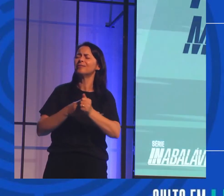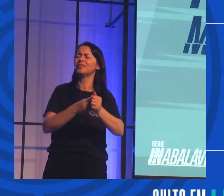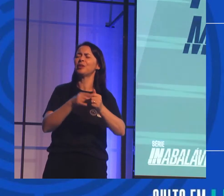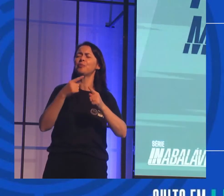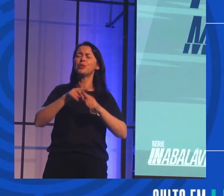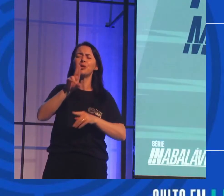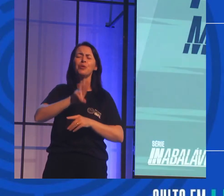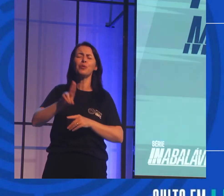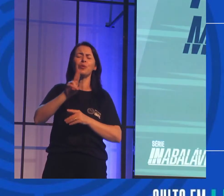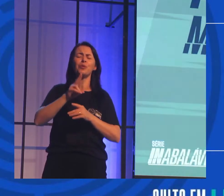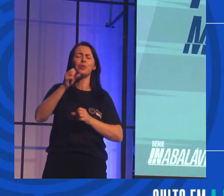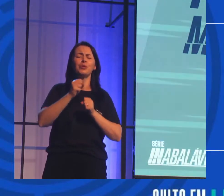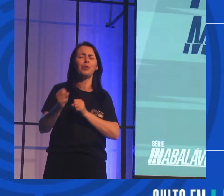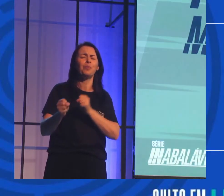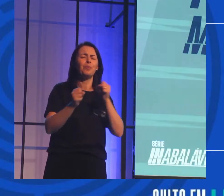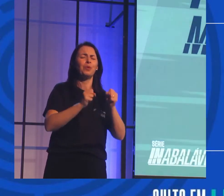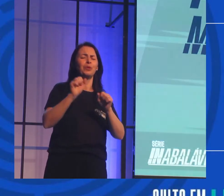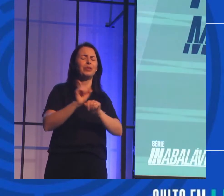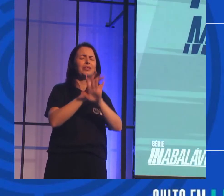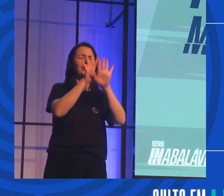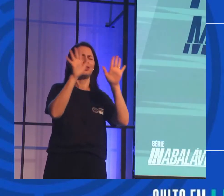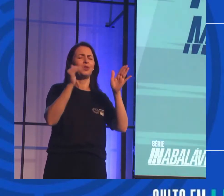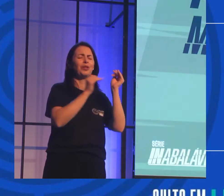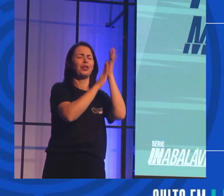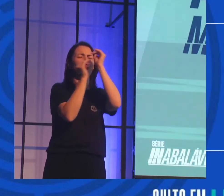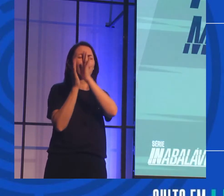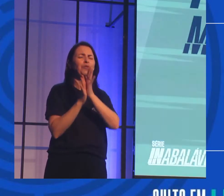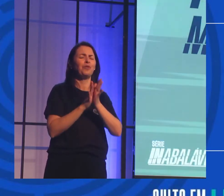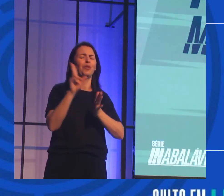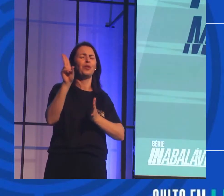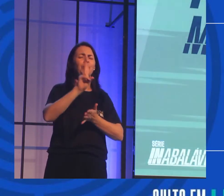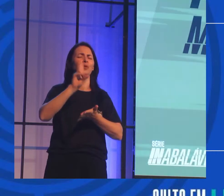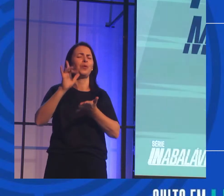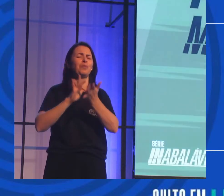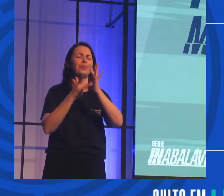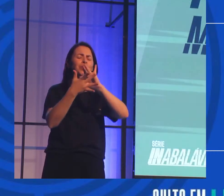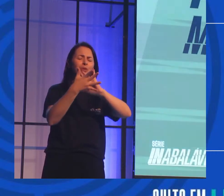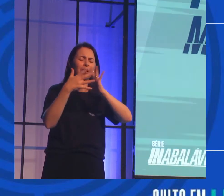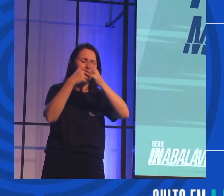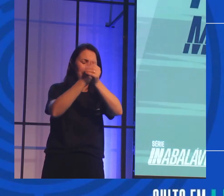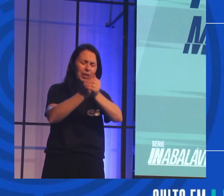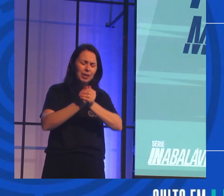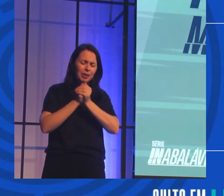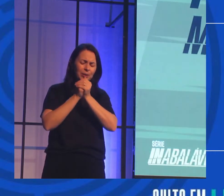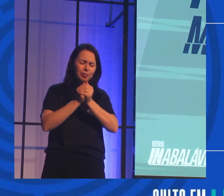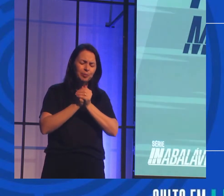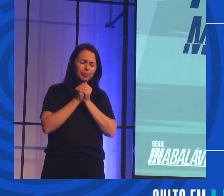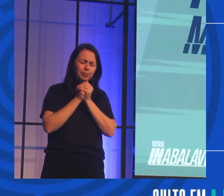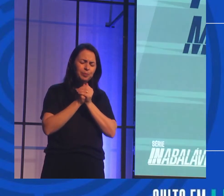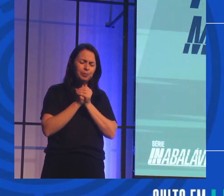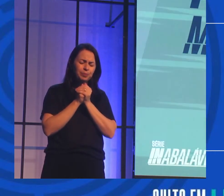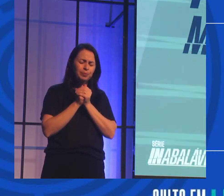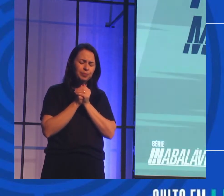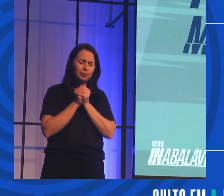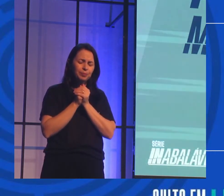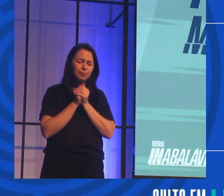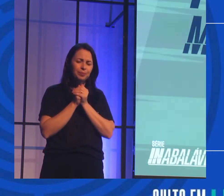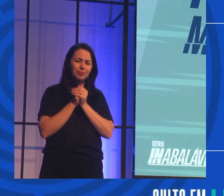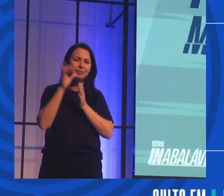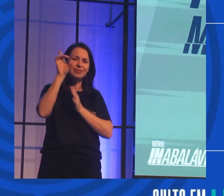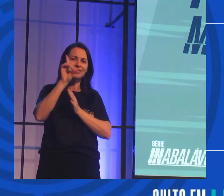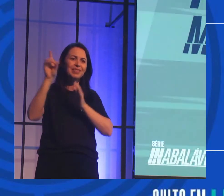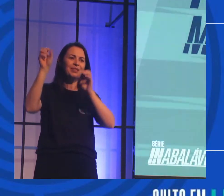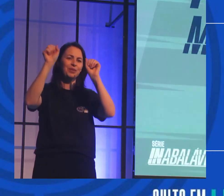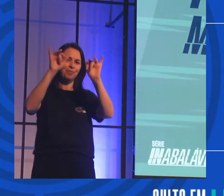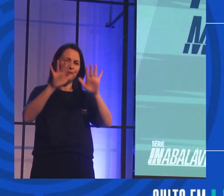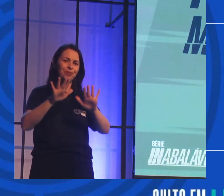Tua glória e para Teu louvor, em nome de Jesus, amém. Glória a Deus, amém. Deus te abençoe, querido,